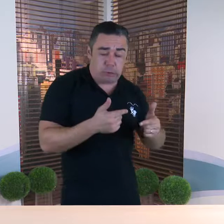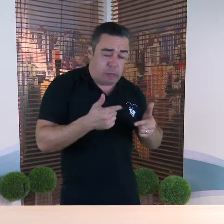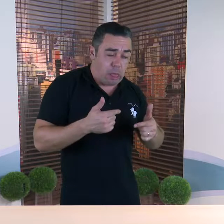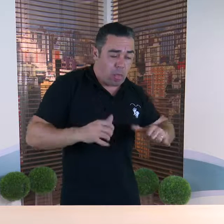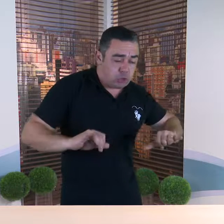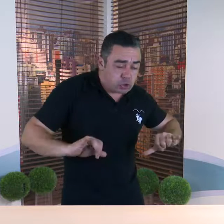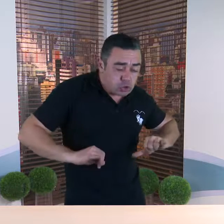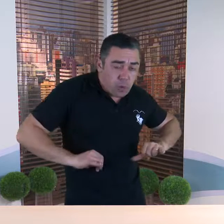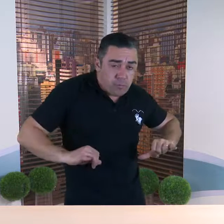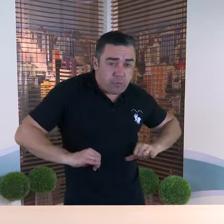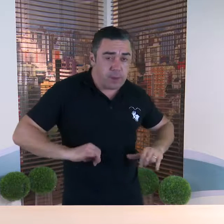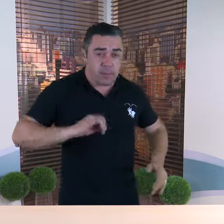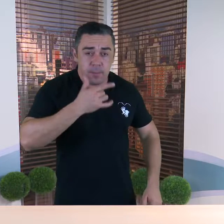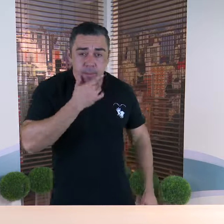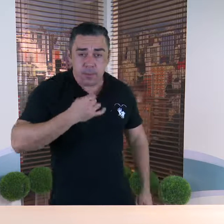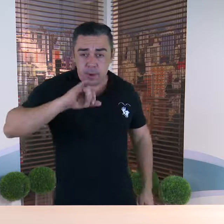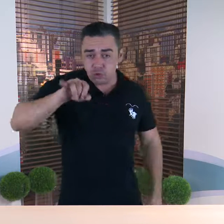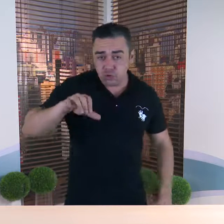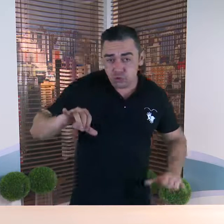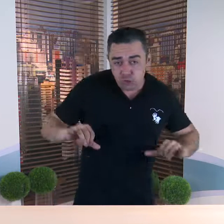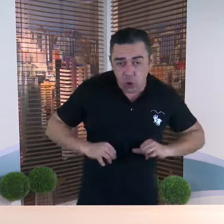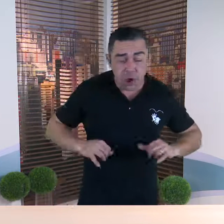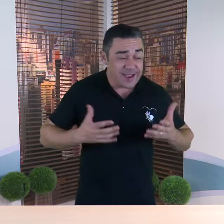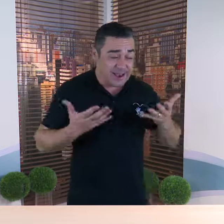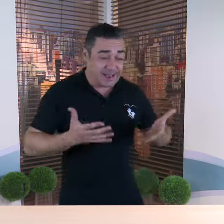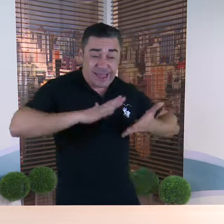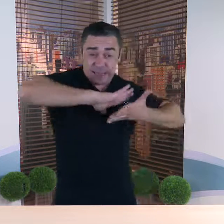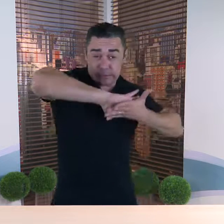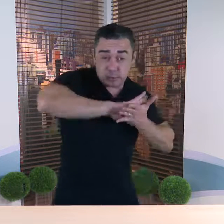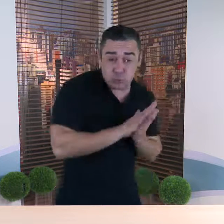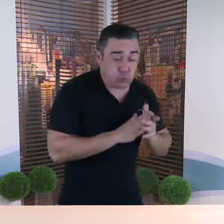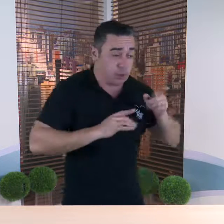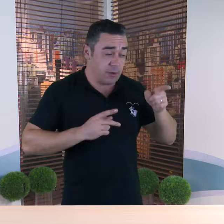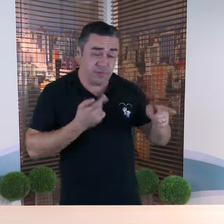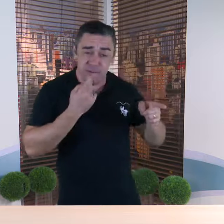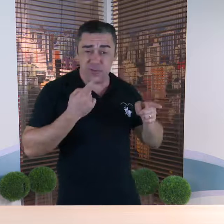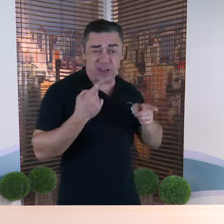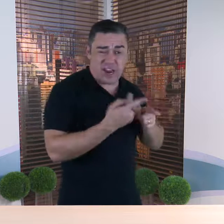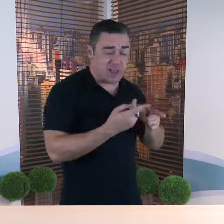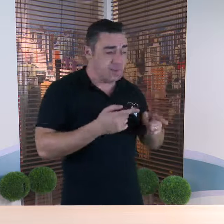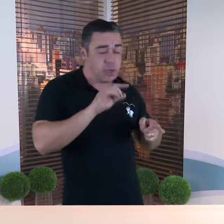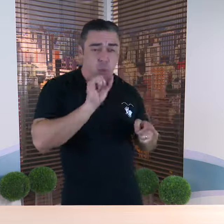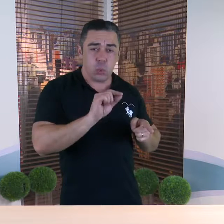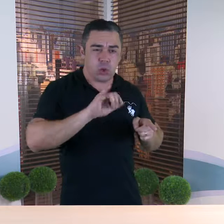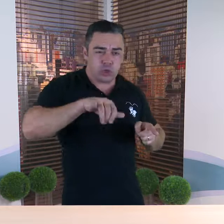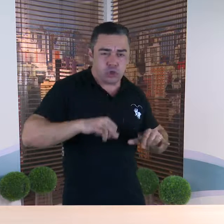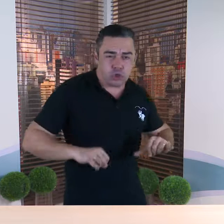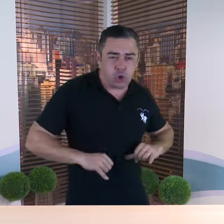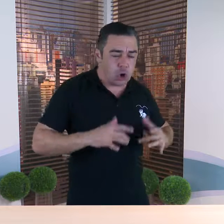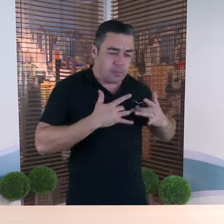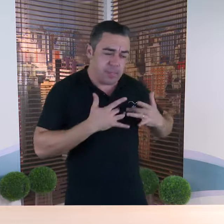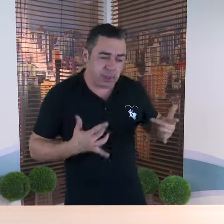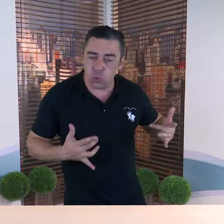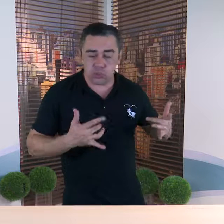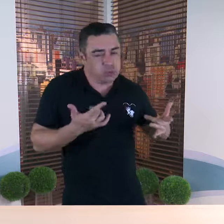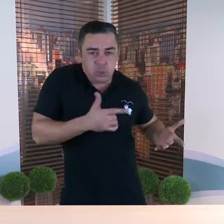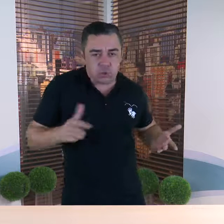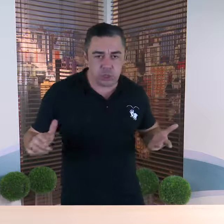foram ideias de Satanás. Ele queria pôr fim ao fingimento piedoso, removendo